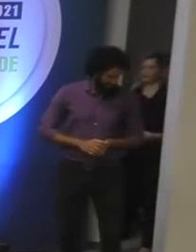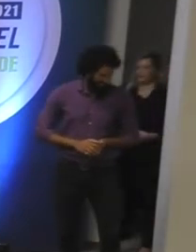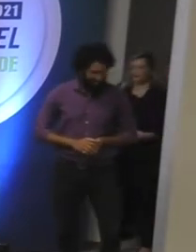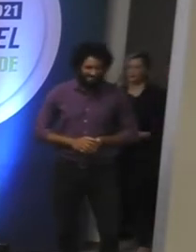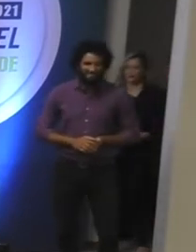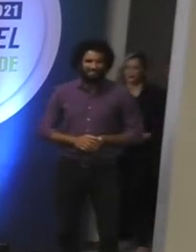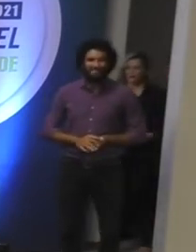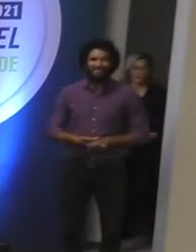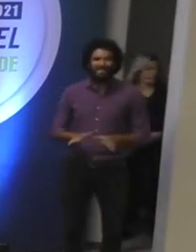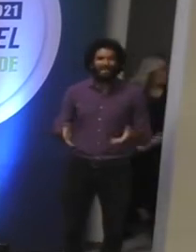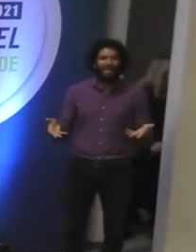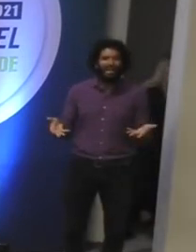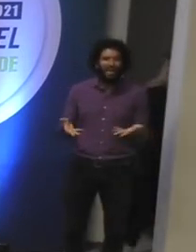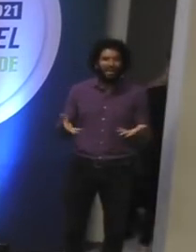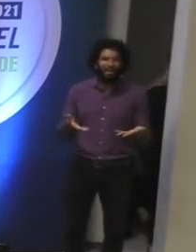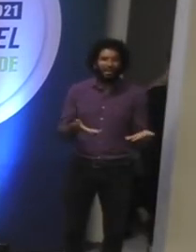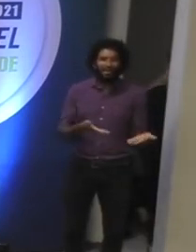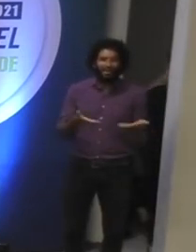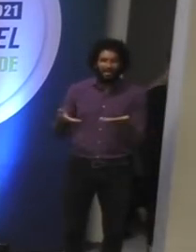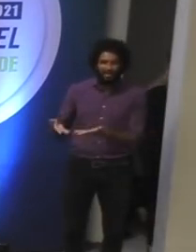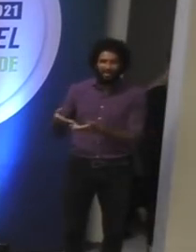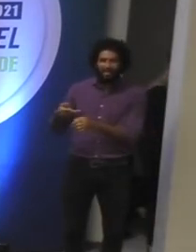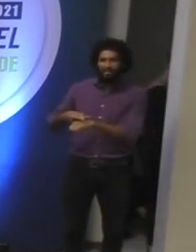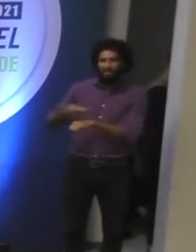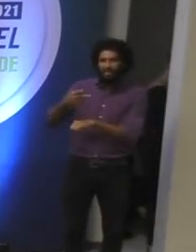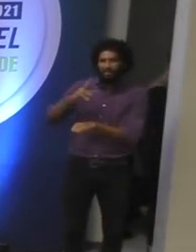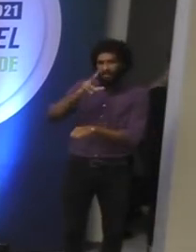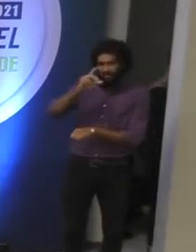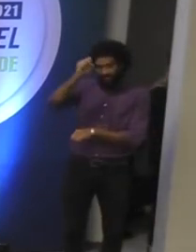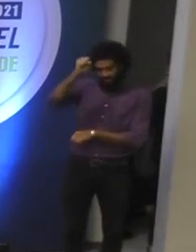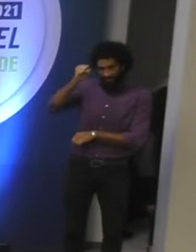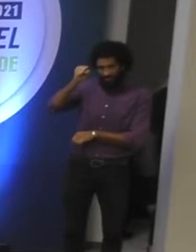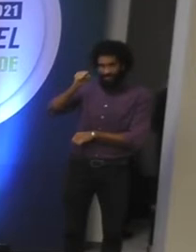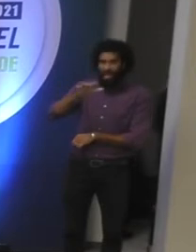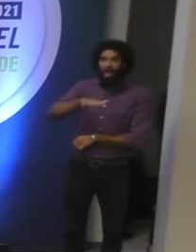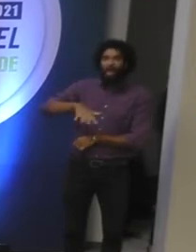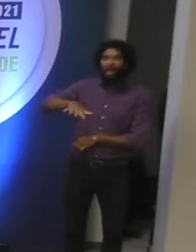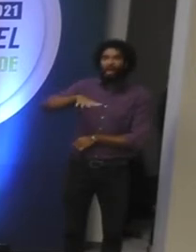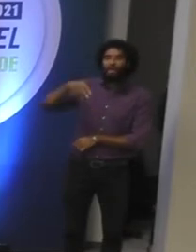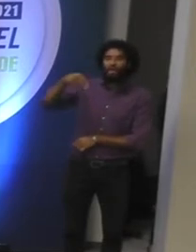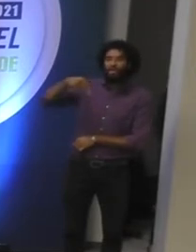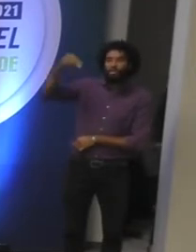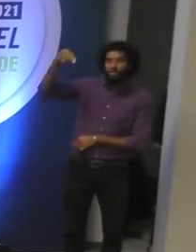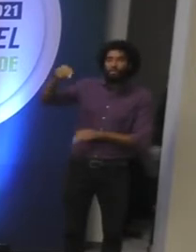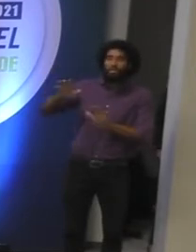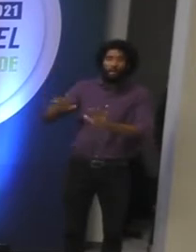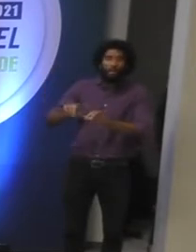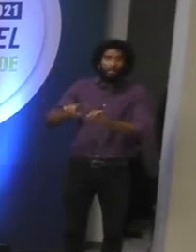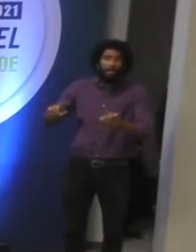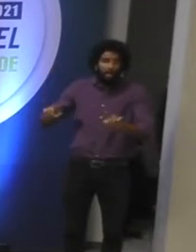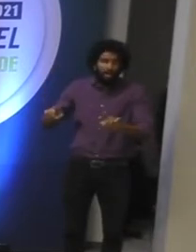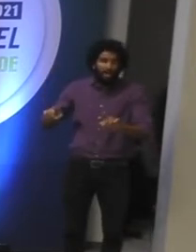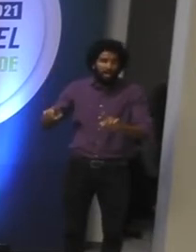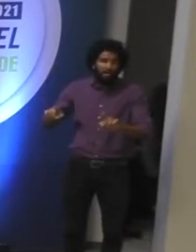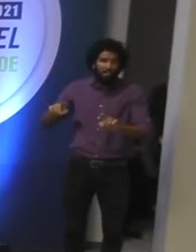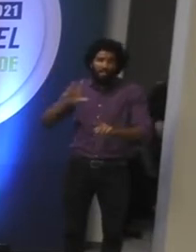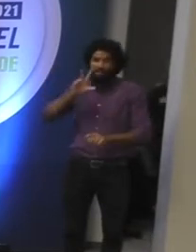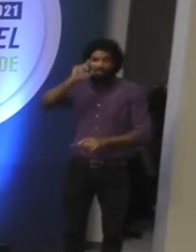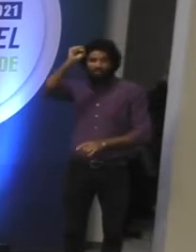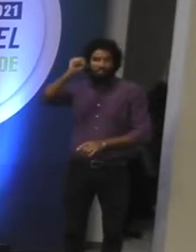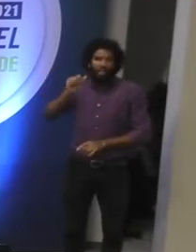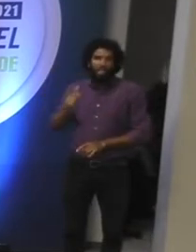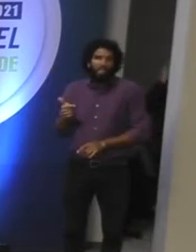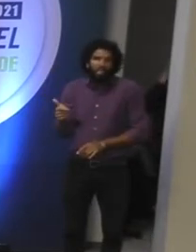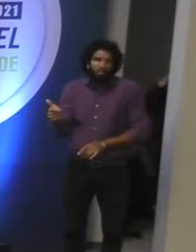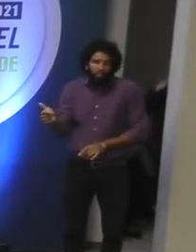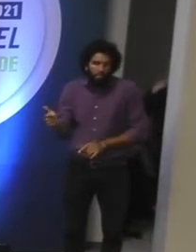Bom, teríamos agora a entrega do prêmio para a vencedora da categoria Região Norte, mas a categoria Região Norte ficou sem a vencedora porque nenhuma